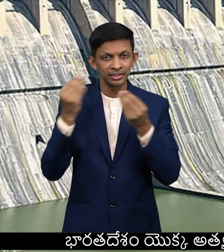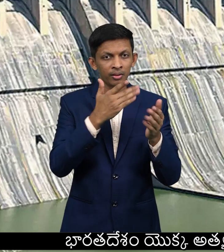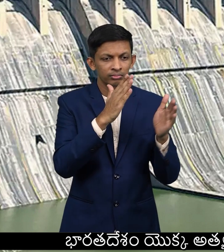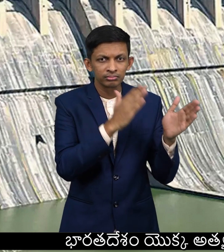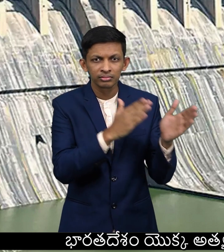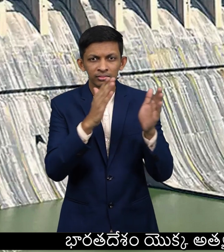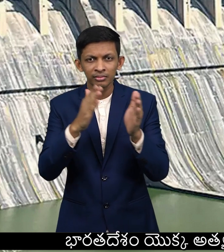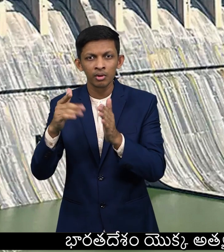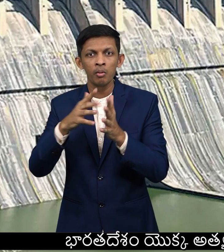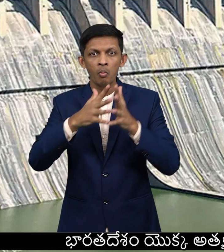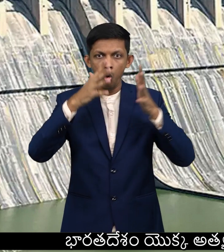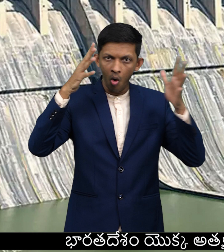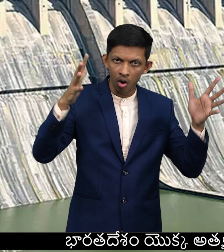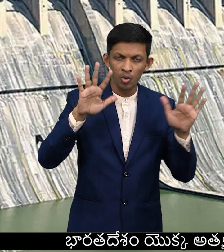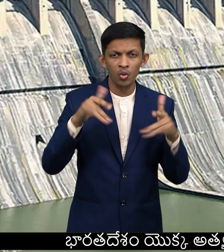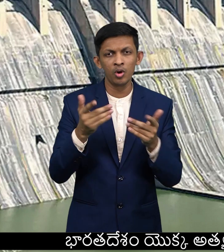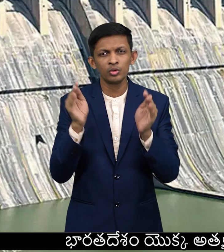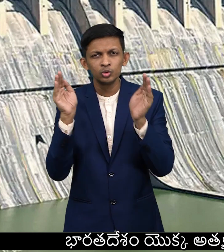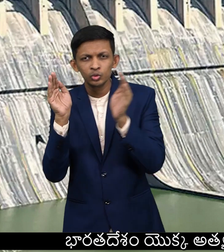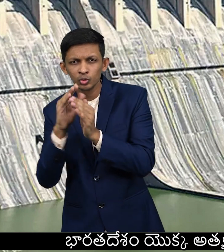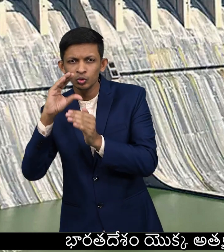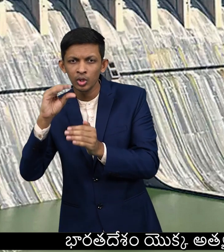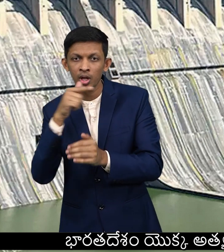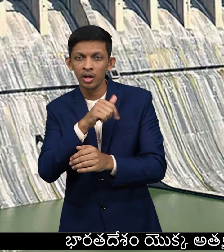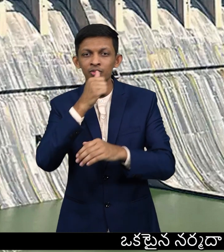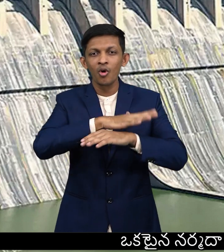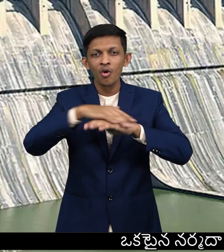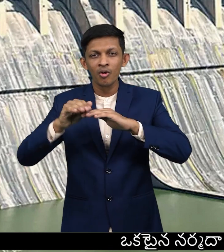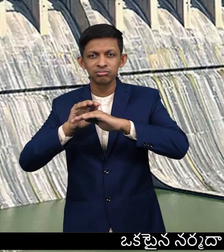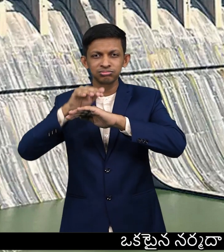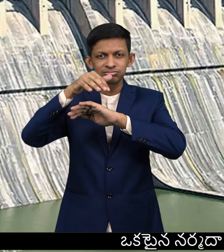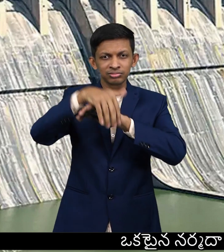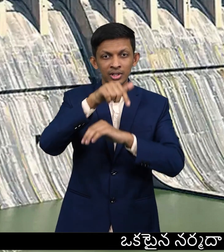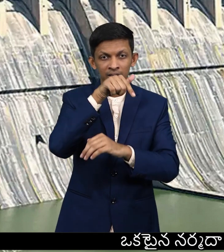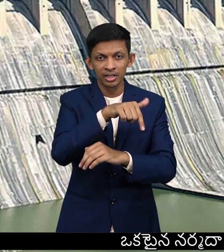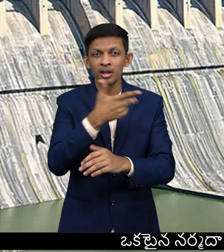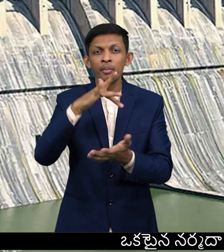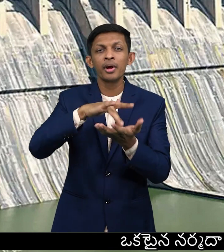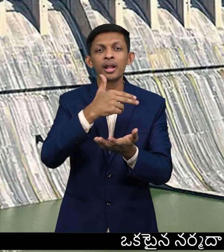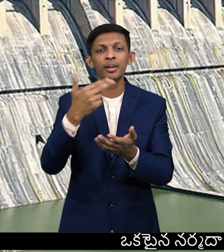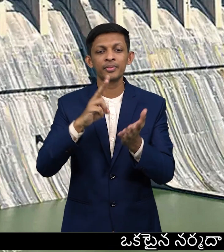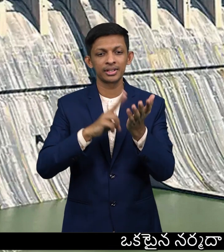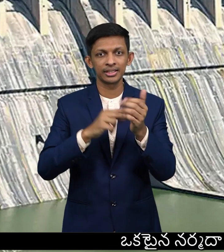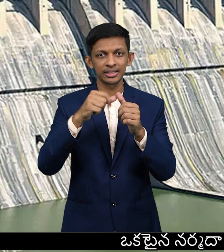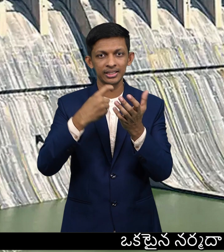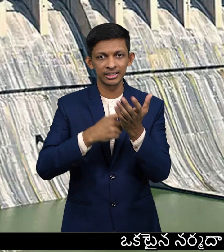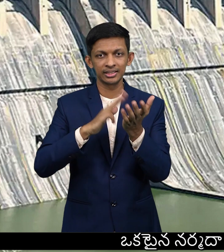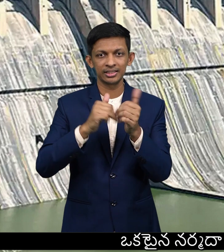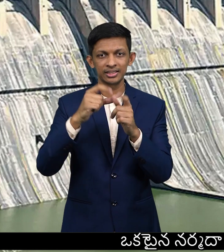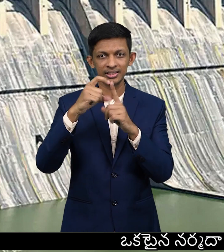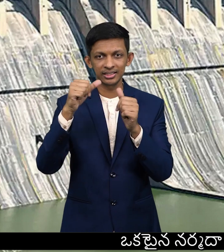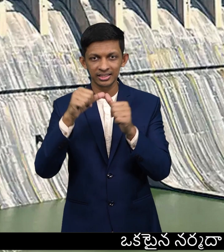ఒకటైన నర్మదా నదిపై పెద్ద మరియు